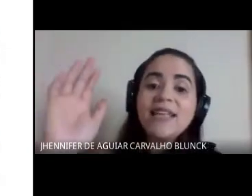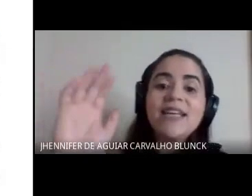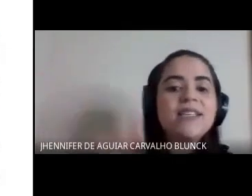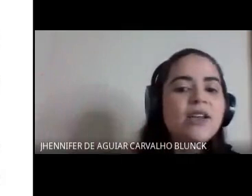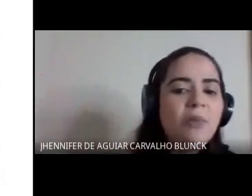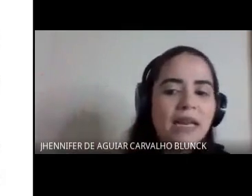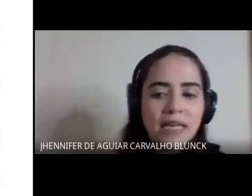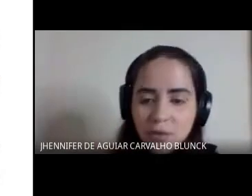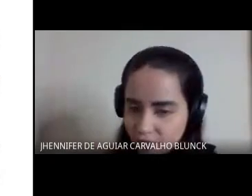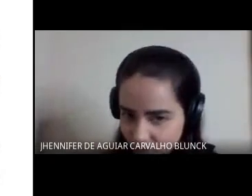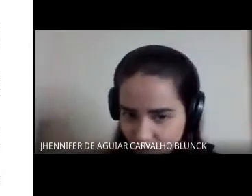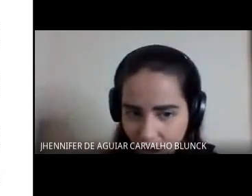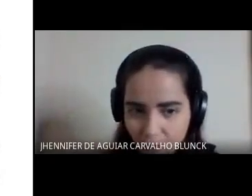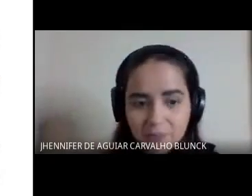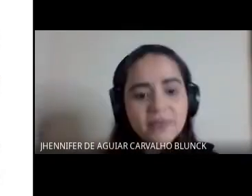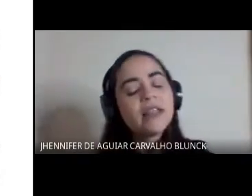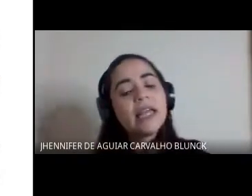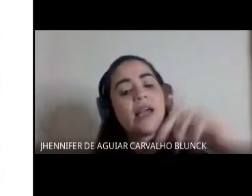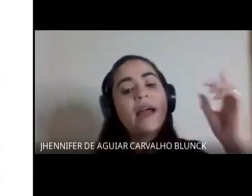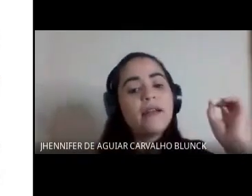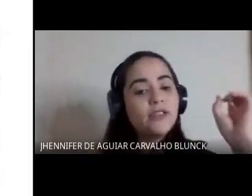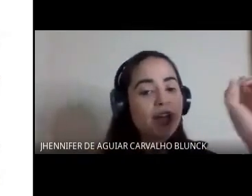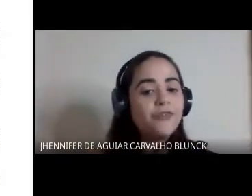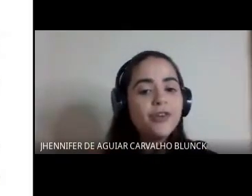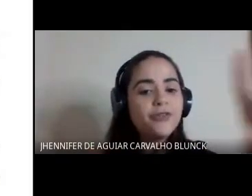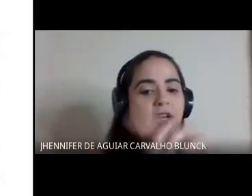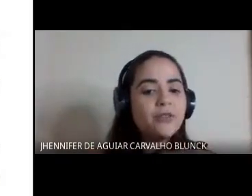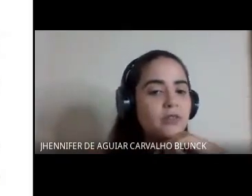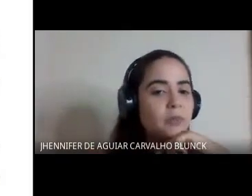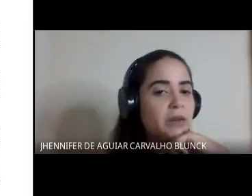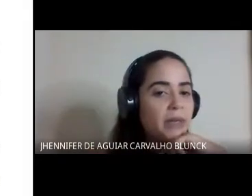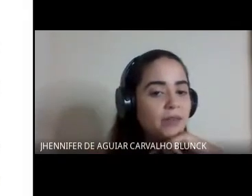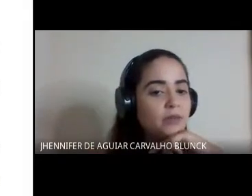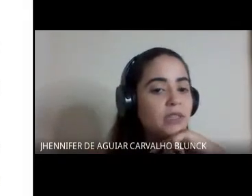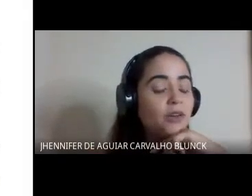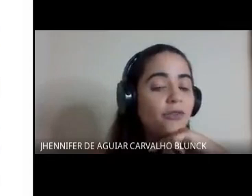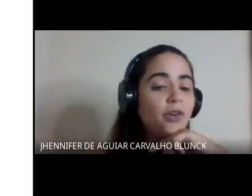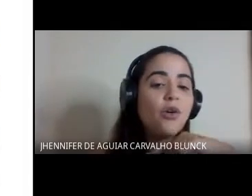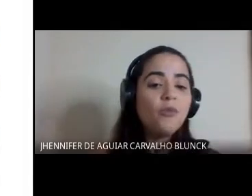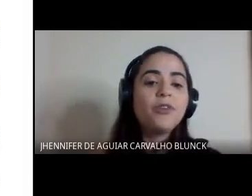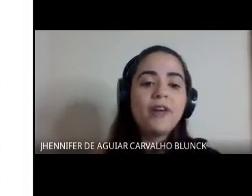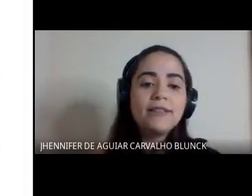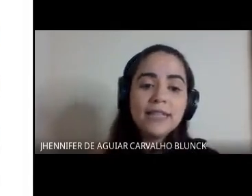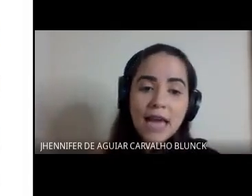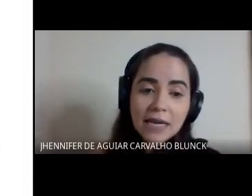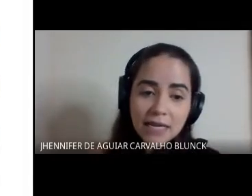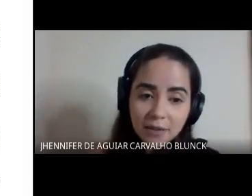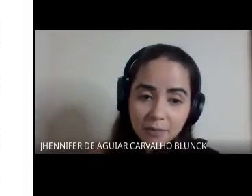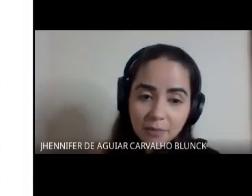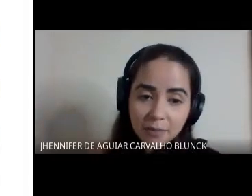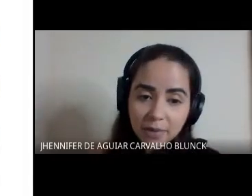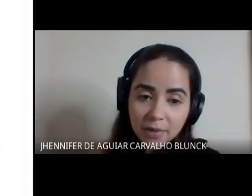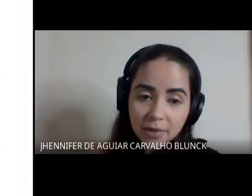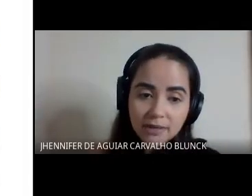Mas, apesar dela ser uma língua visual, já foram feitos experimentos e ficou comprovado que